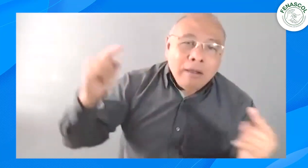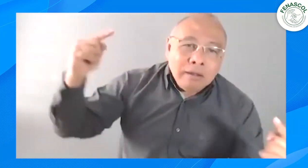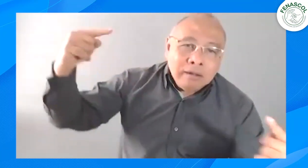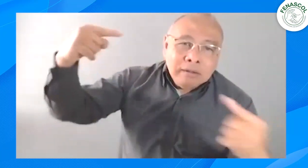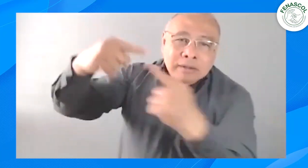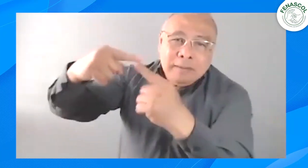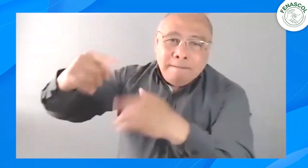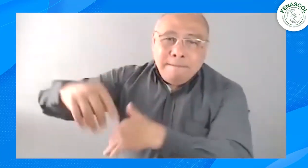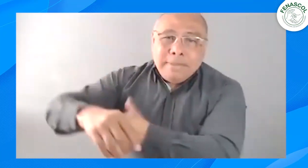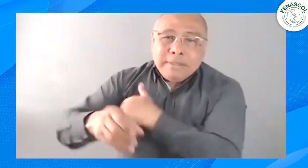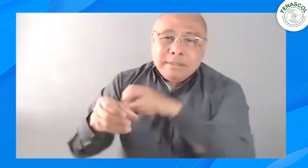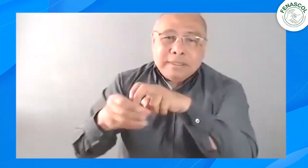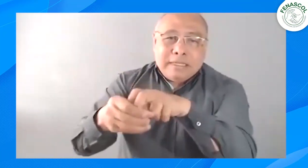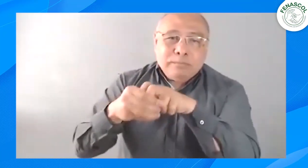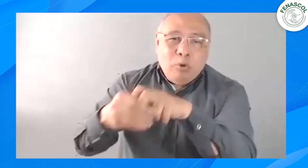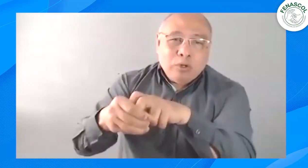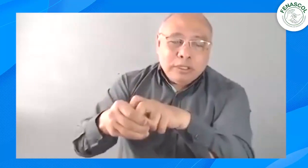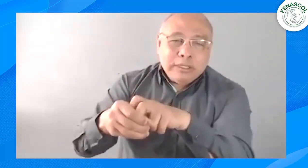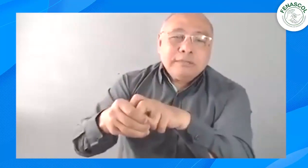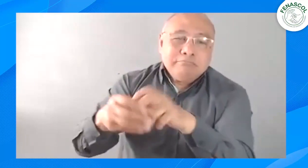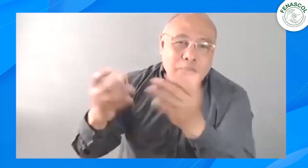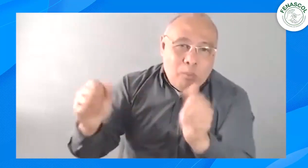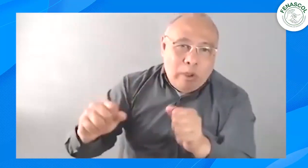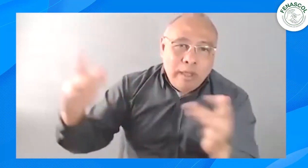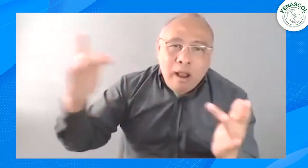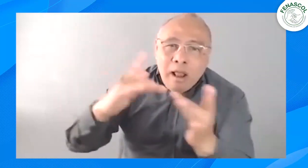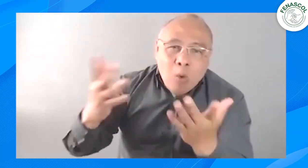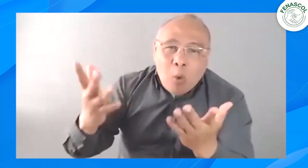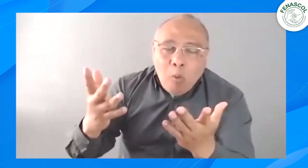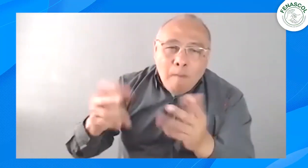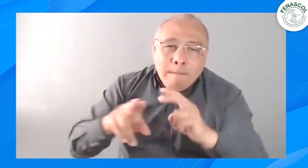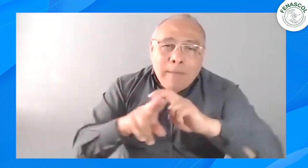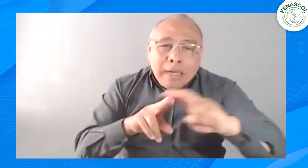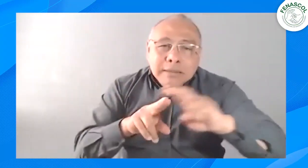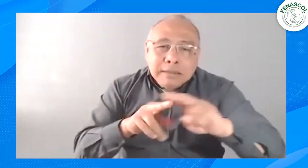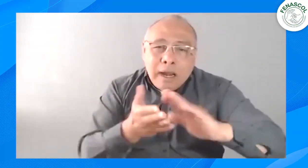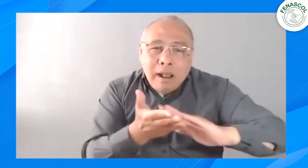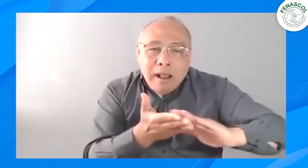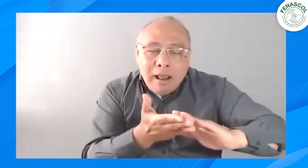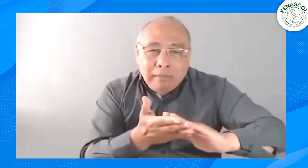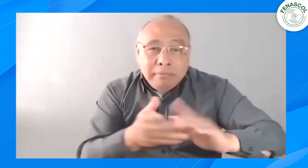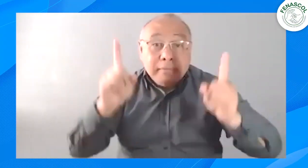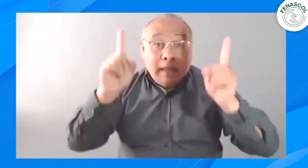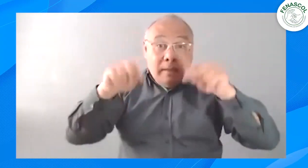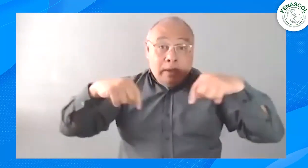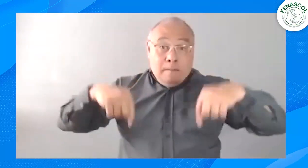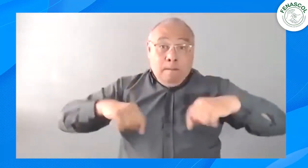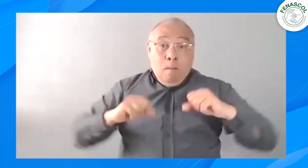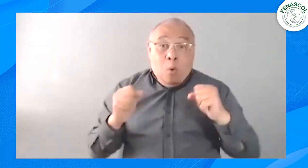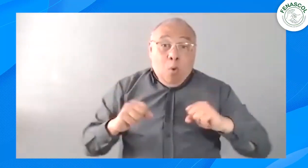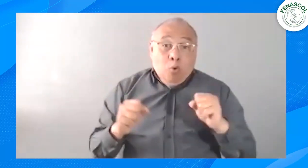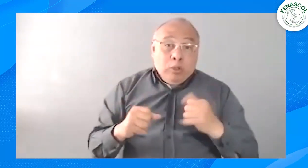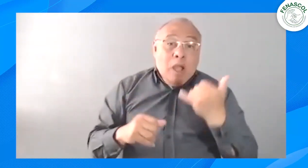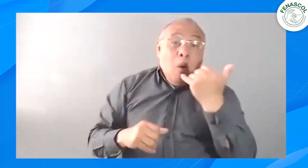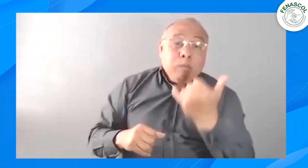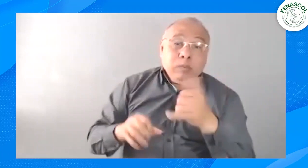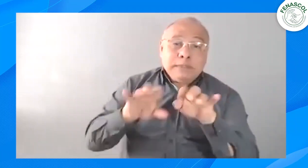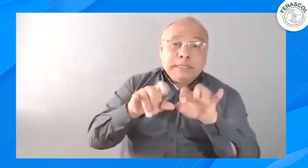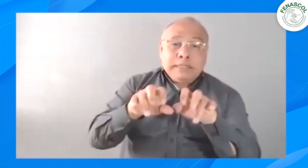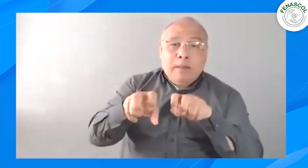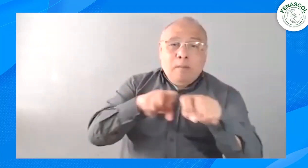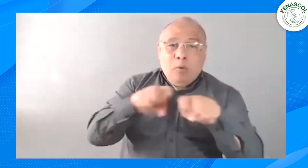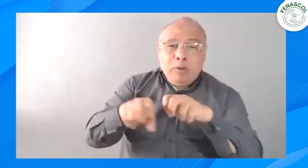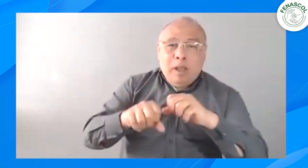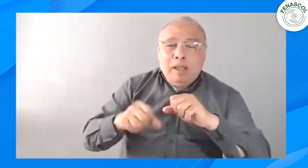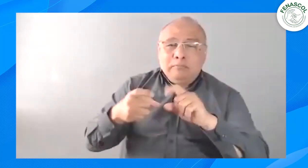entonces de la misma manera ellos se contactaron con un ministerio de transporte ya se tiene esta entidad que se